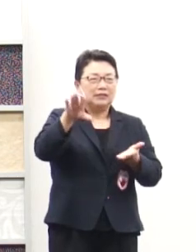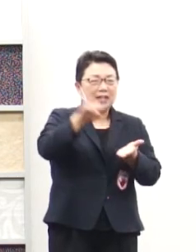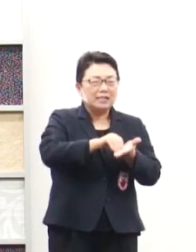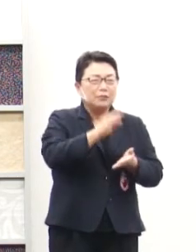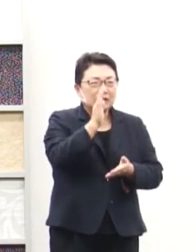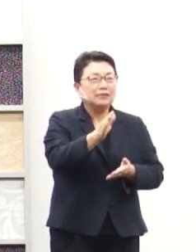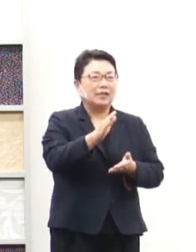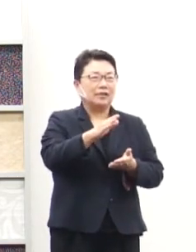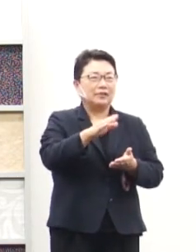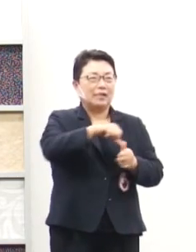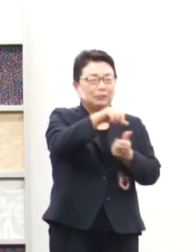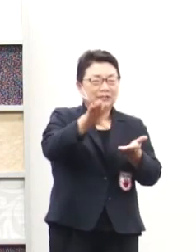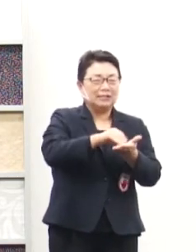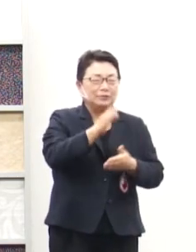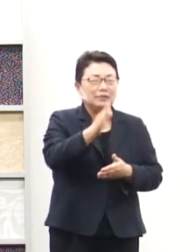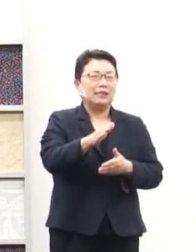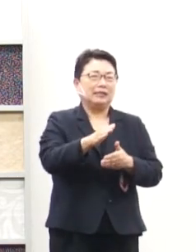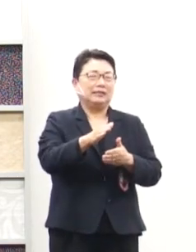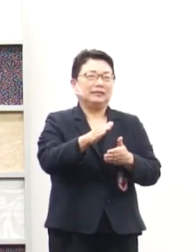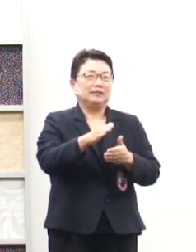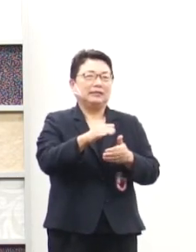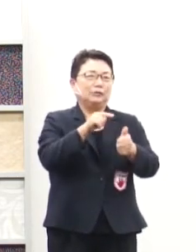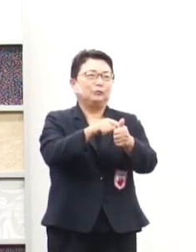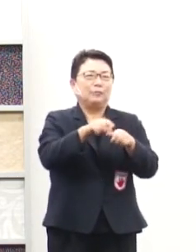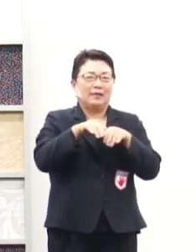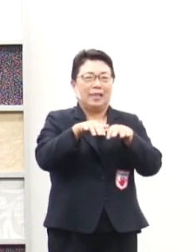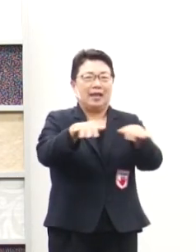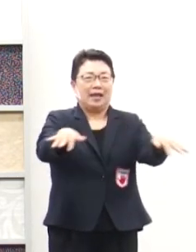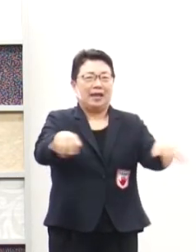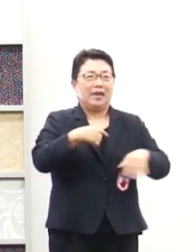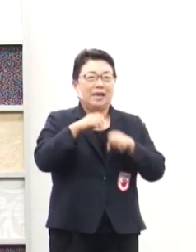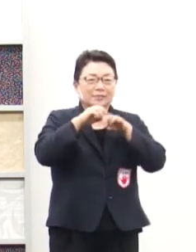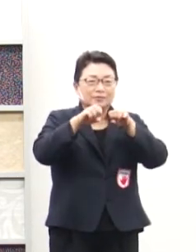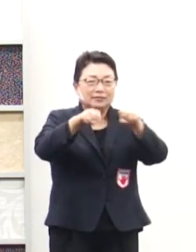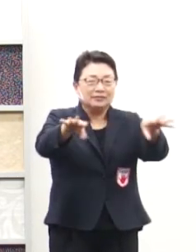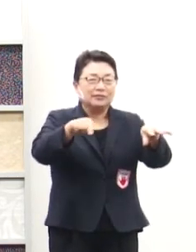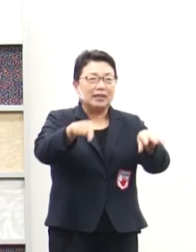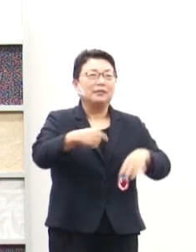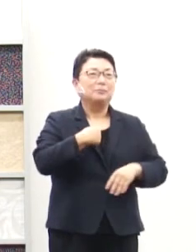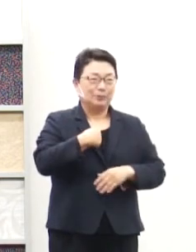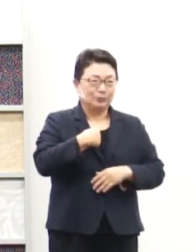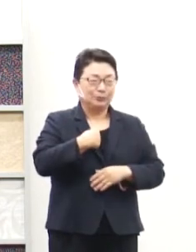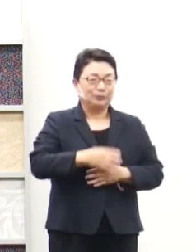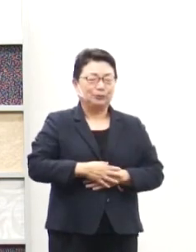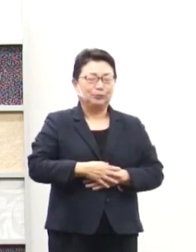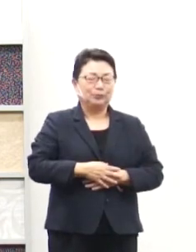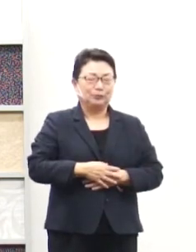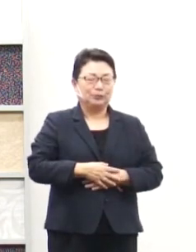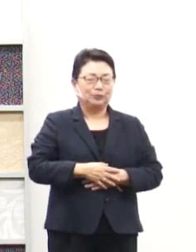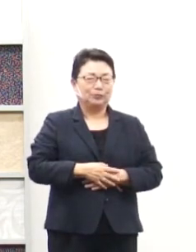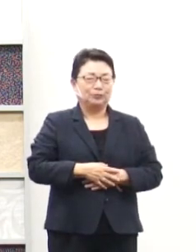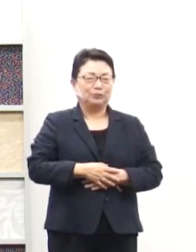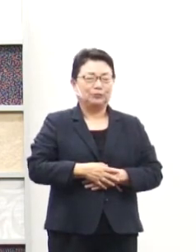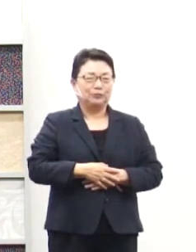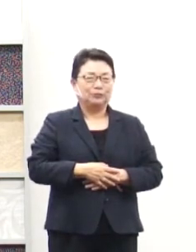ですね、推奨し、をしているわけですし、まあ、こういうところは